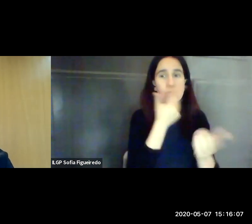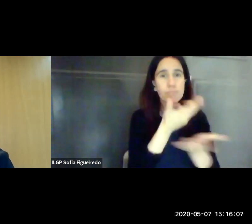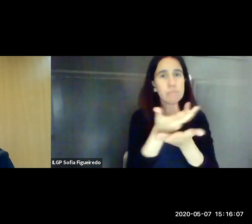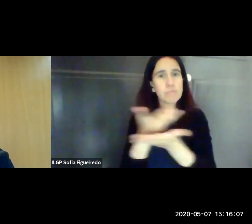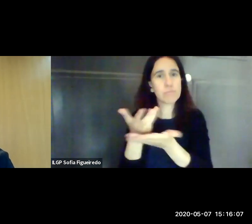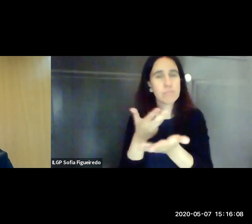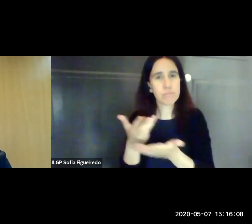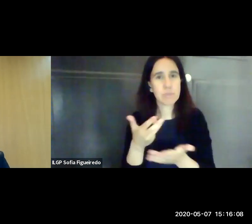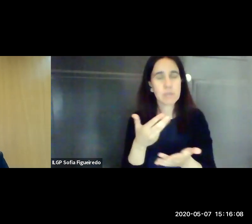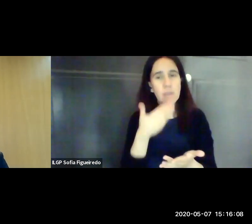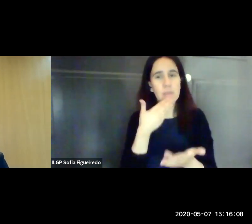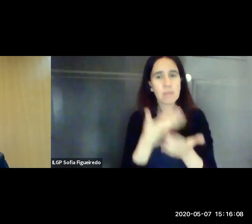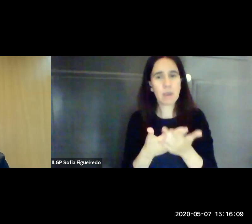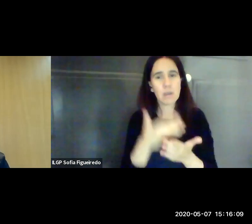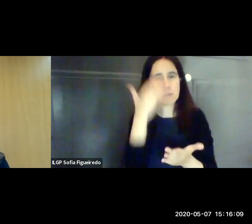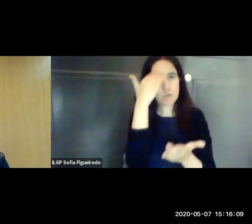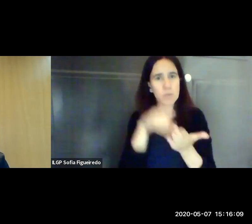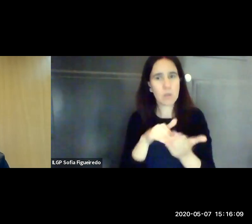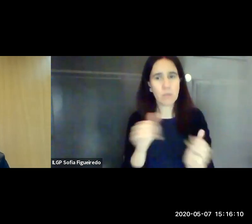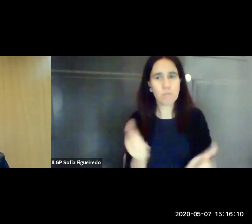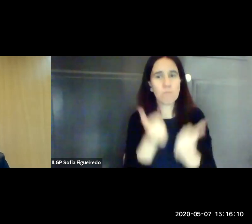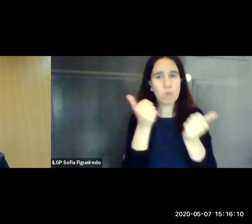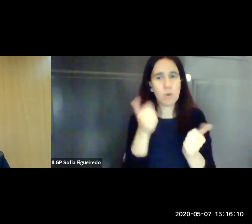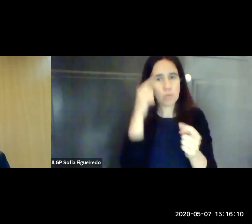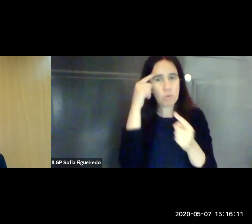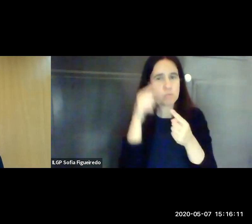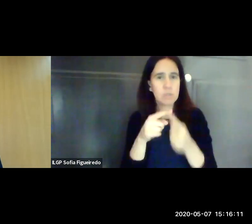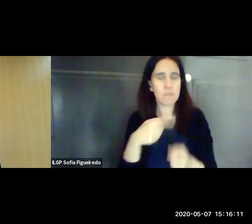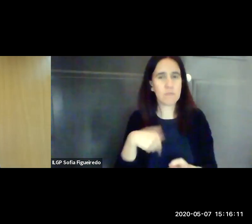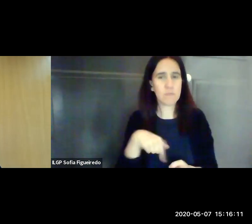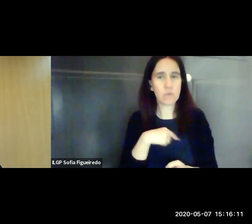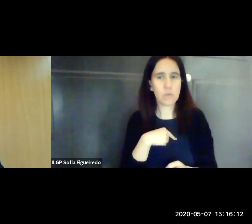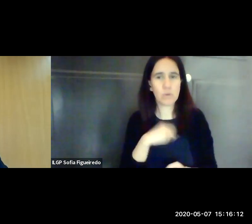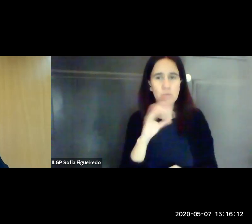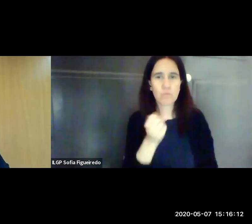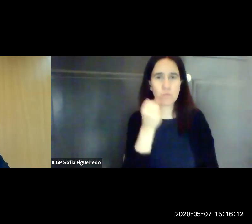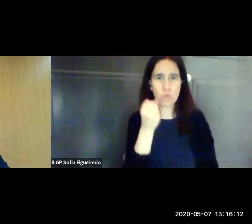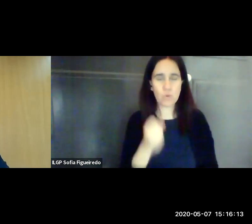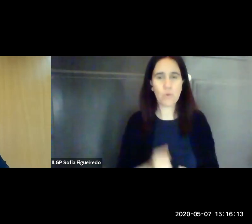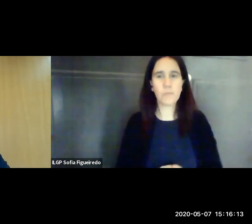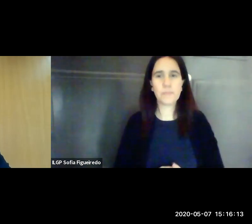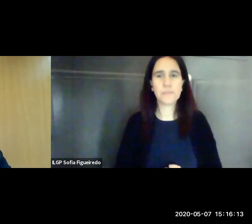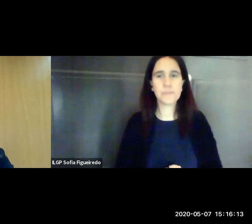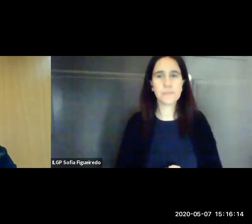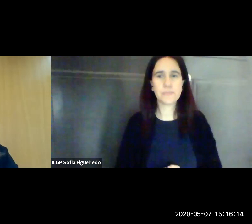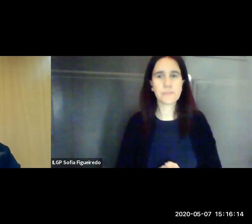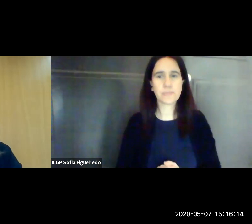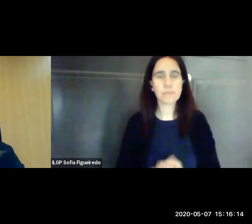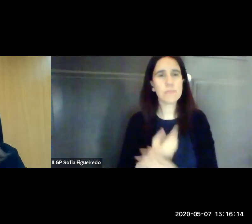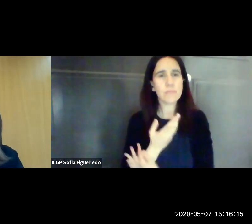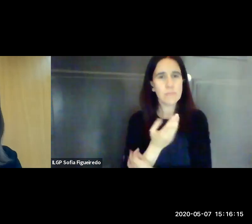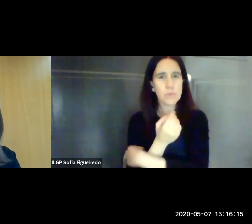certeza melhor resultado no objetivo que estamos a planear. Portanto, é muito